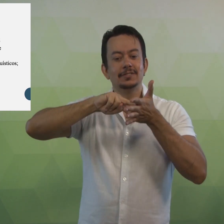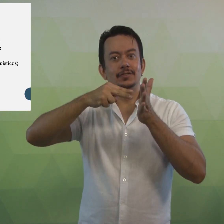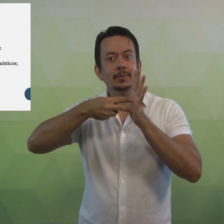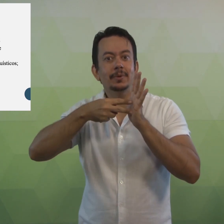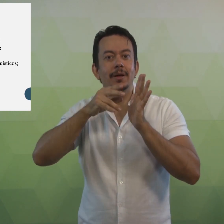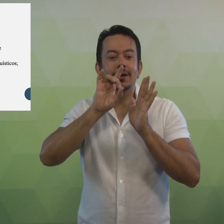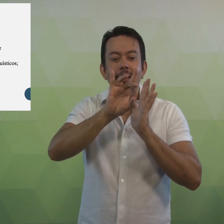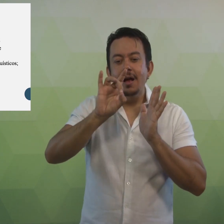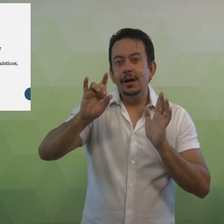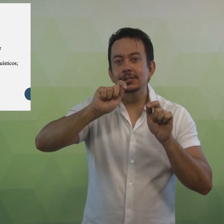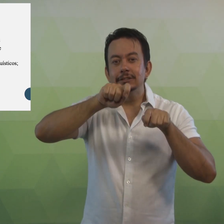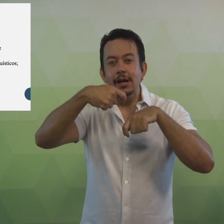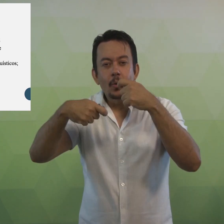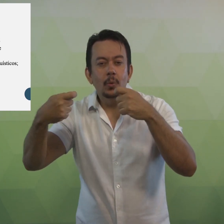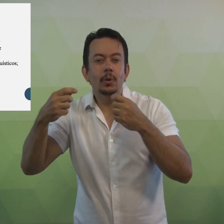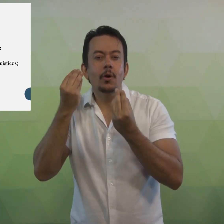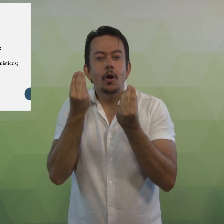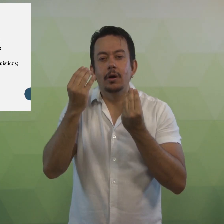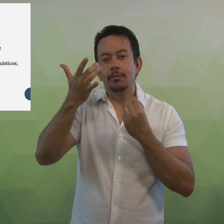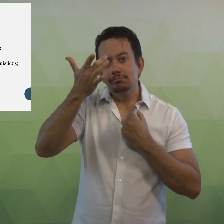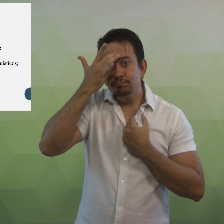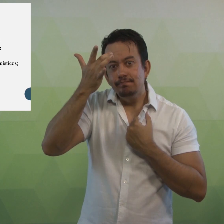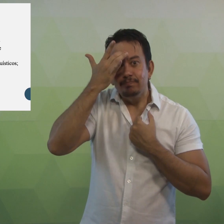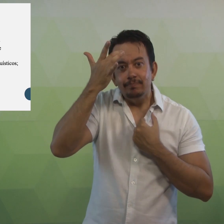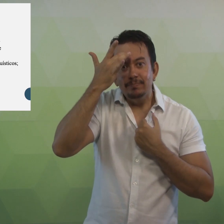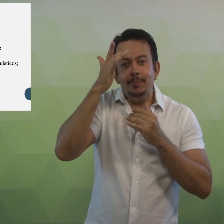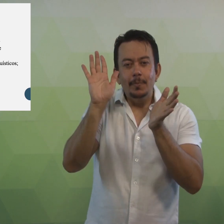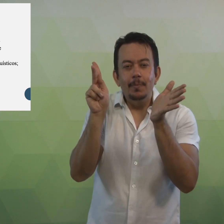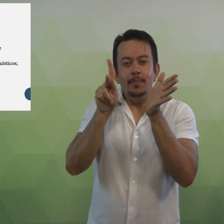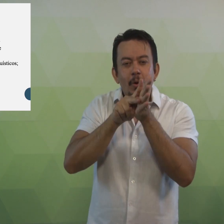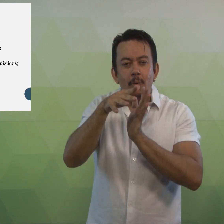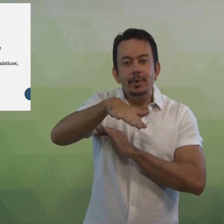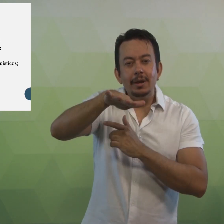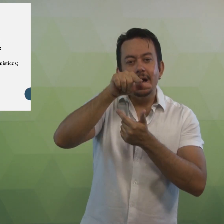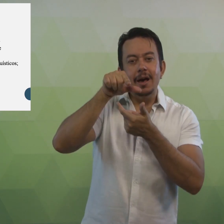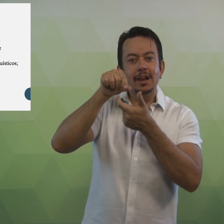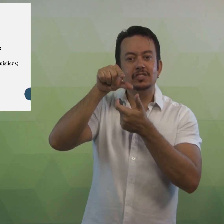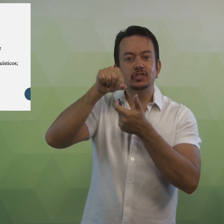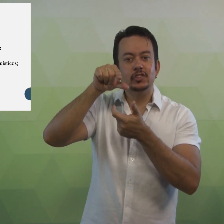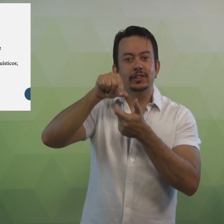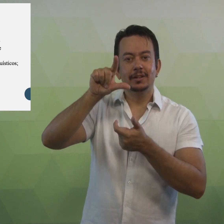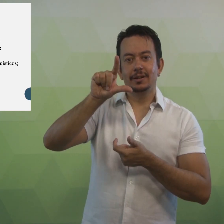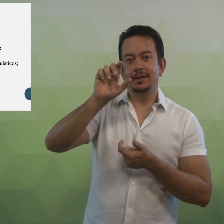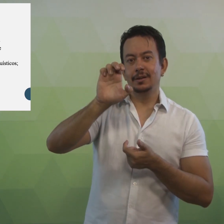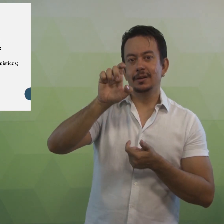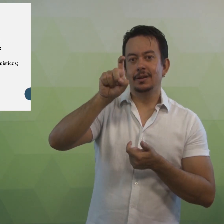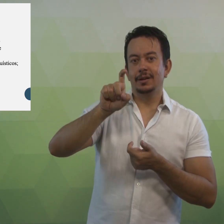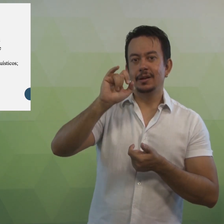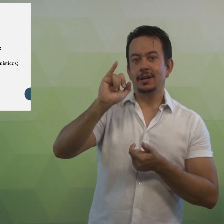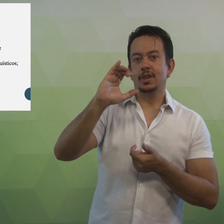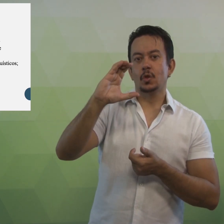semântica, que são os sinais que você já vai poder aprender, já vai adquiri-los.